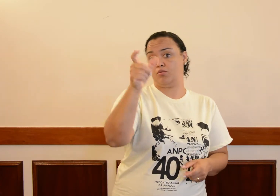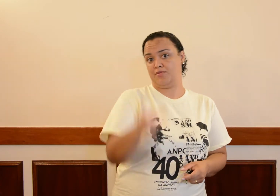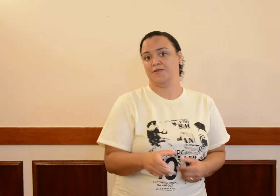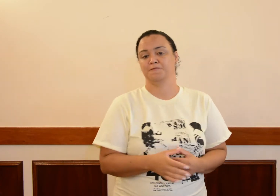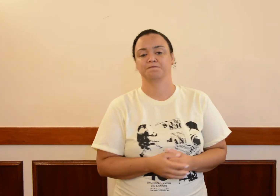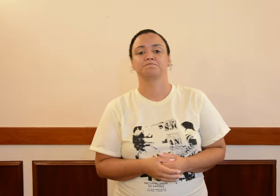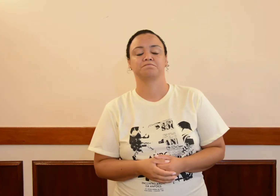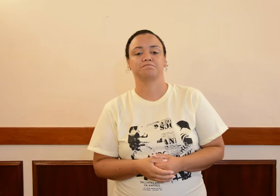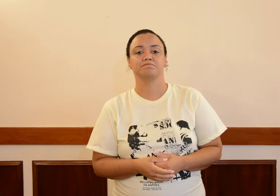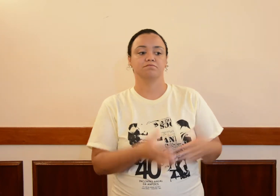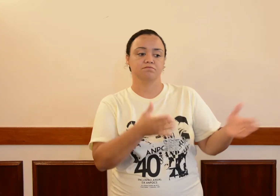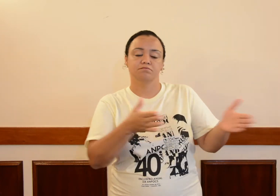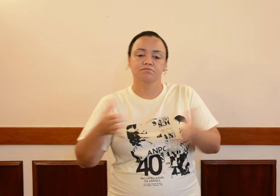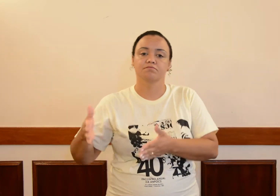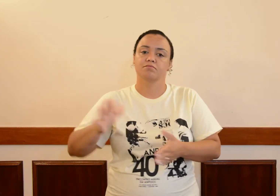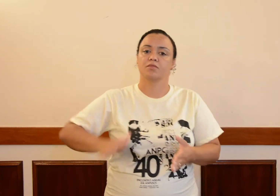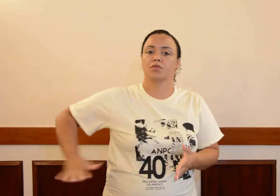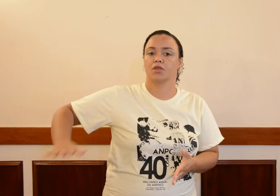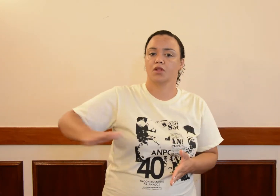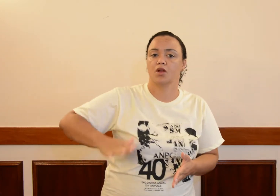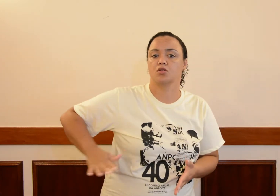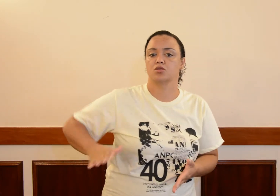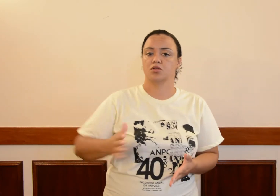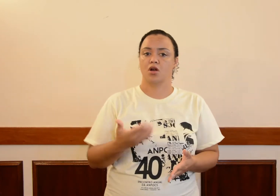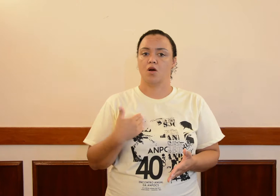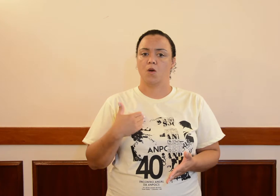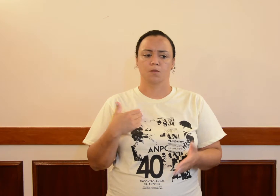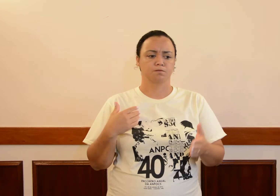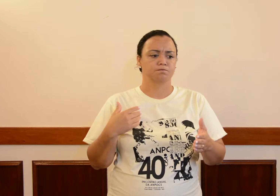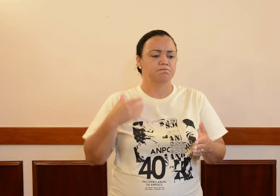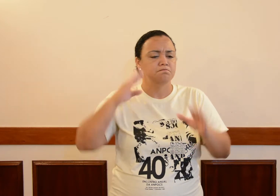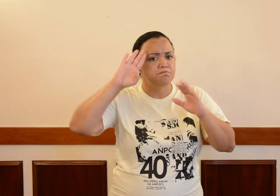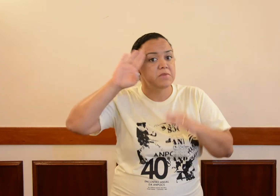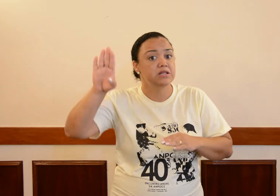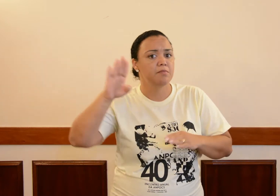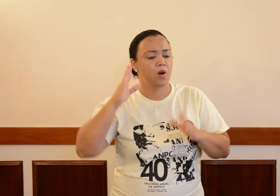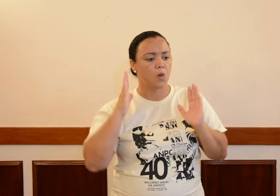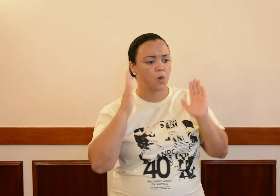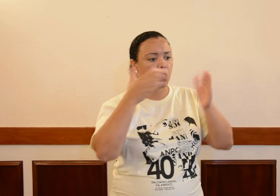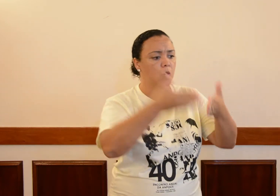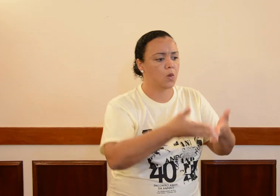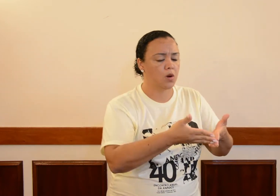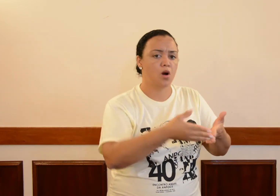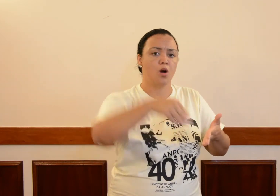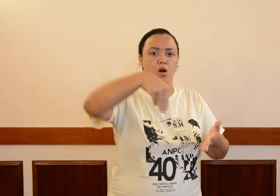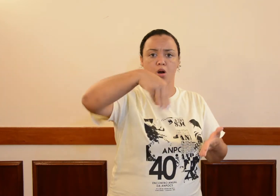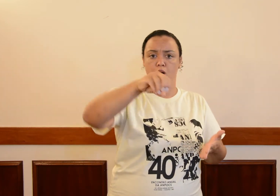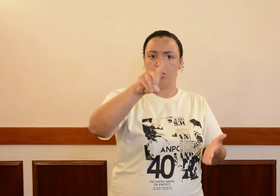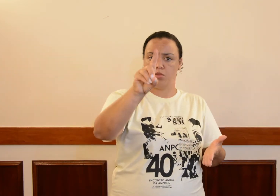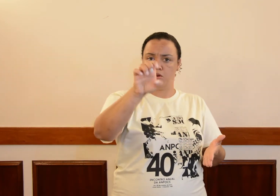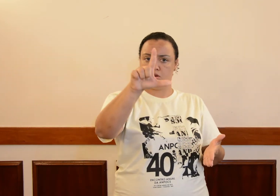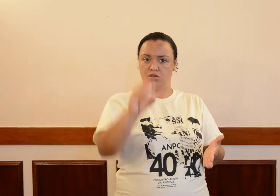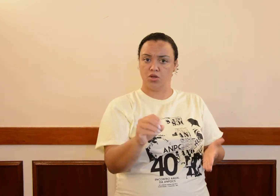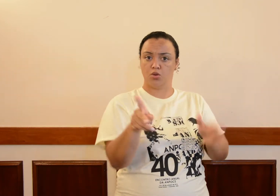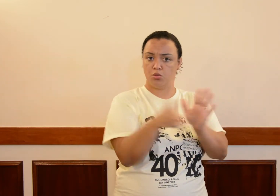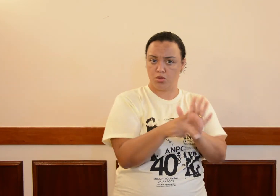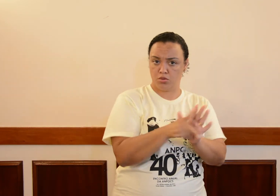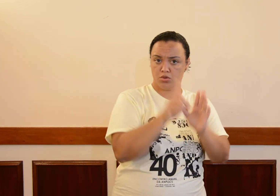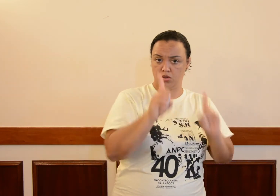estudiosos do modelo social centrou-se exatamente no combate à hegemonia do modelo biomédico da deficiência, que a traduz a